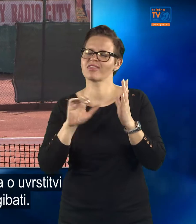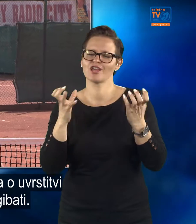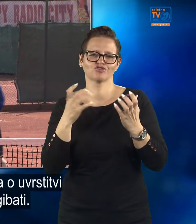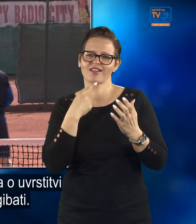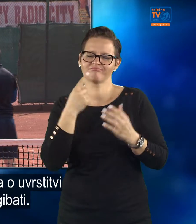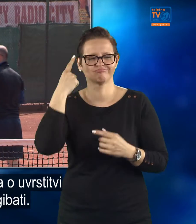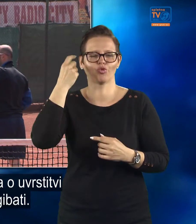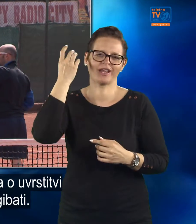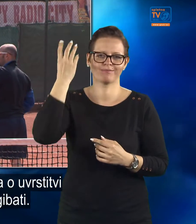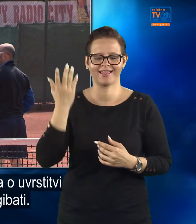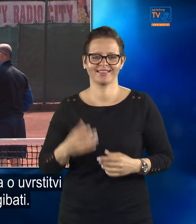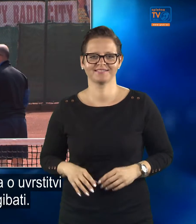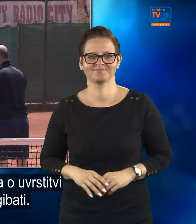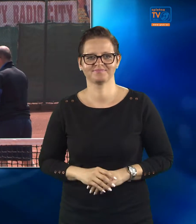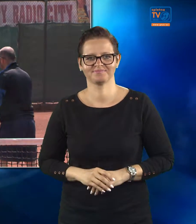ugibati.